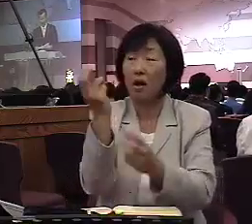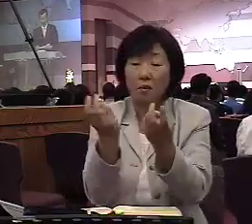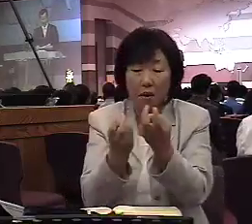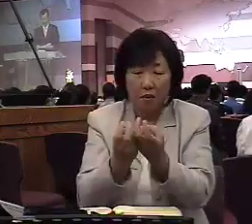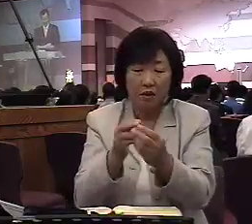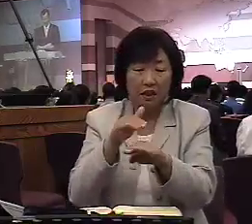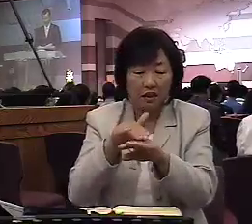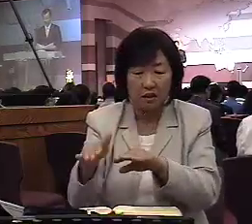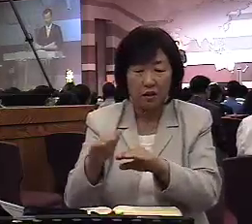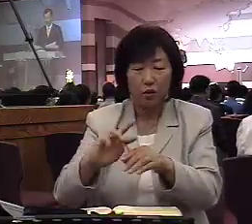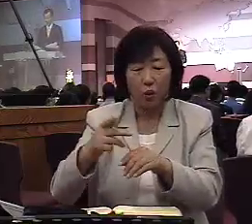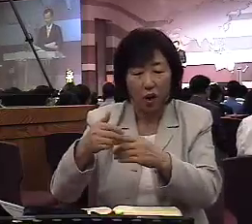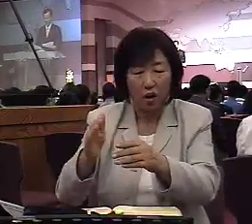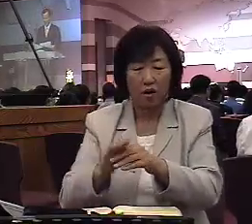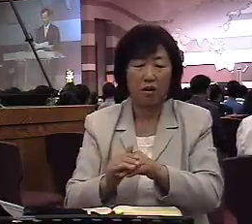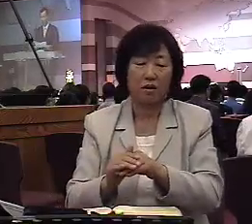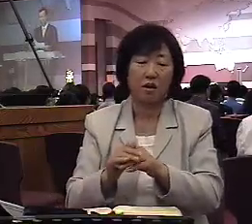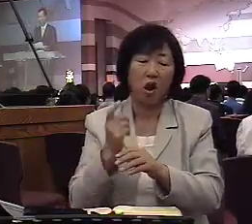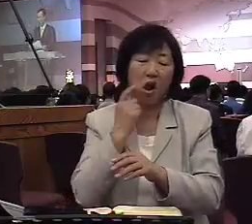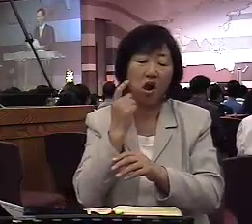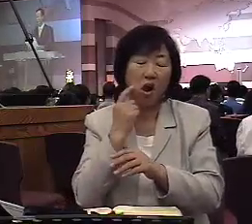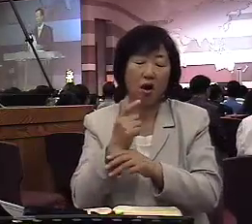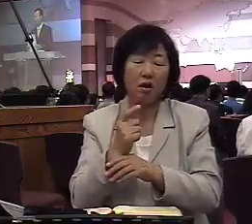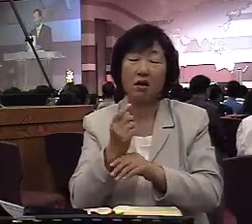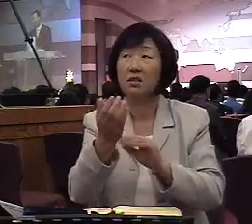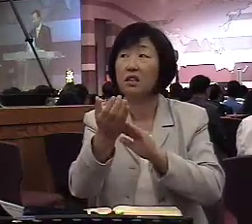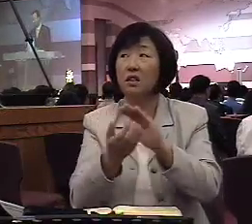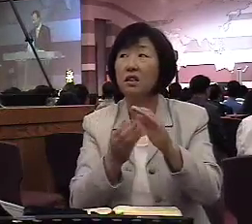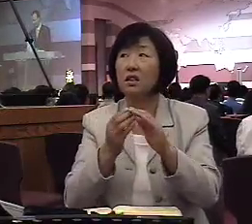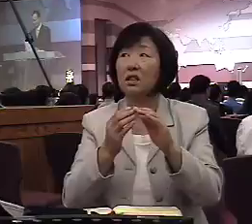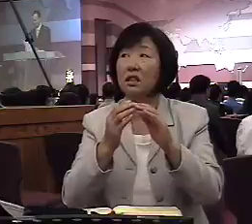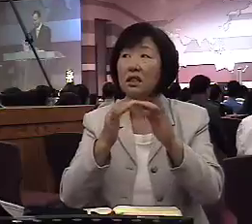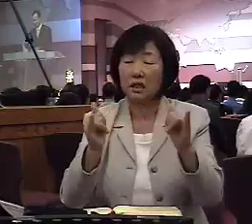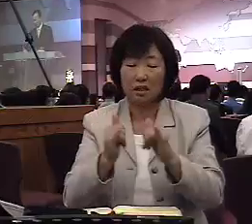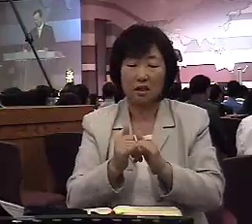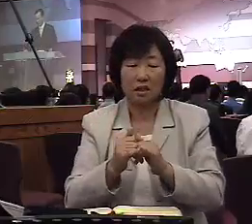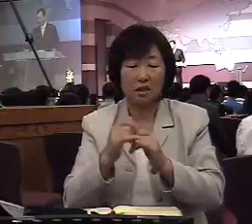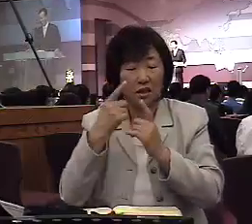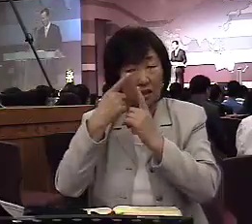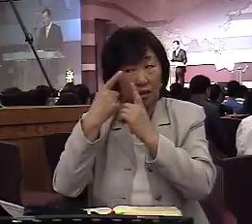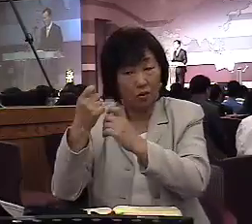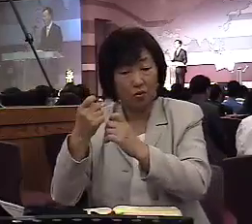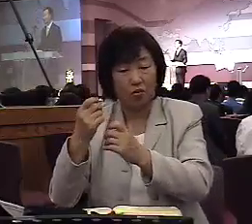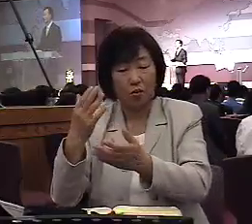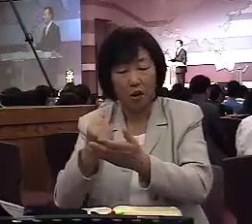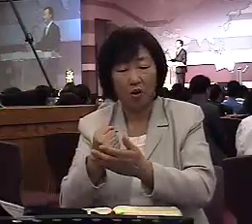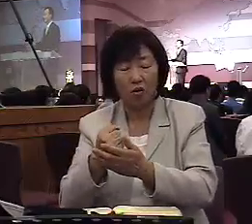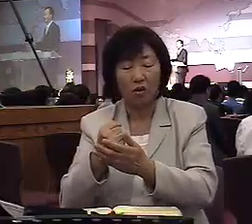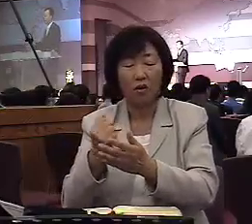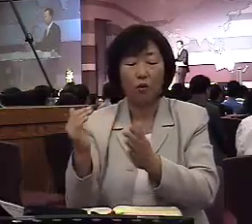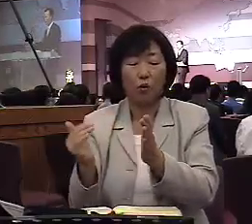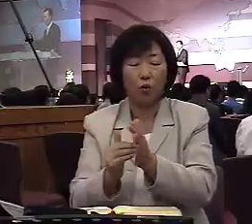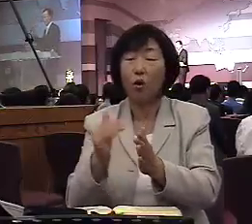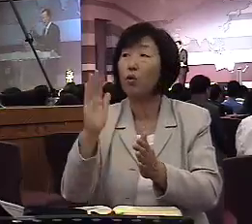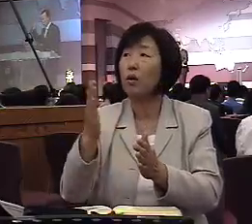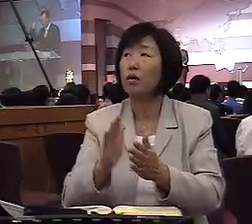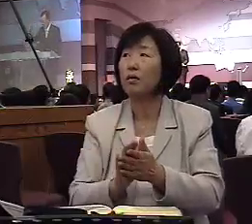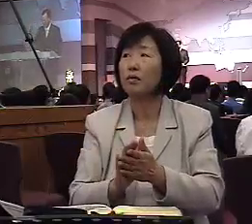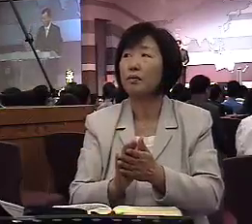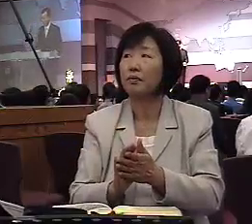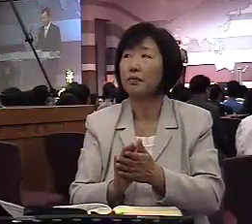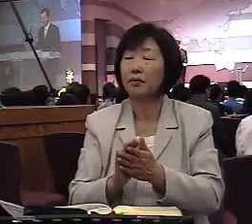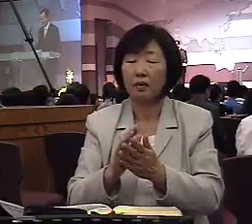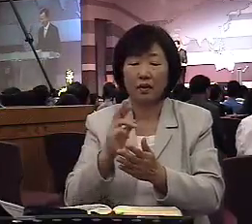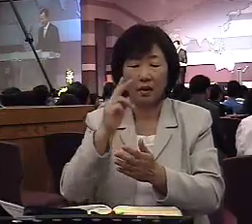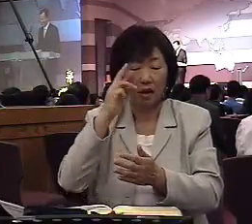시작했고 거짓 선지자들에게 유혹을 받고 맙니다. 이러한 상황을 향해 이제 사도 바울이